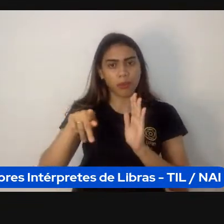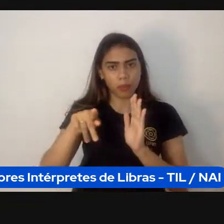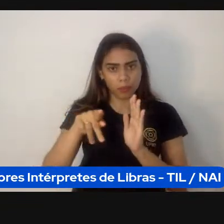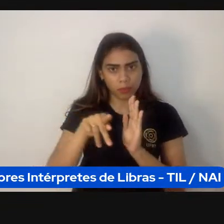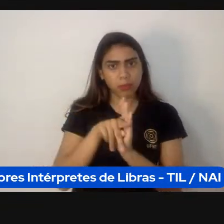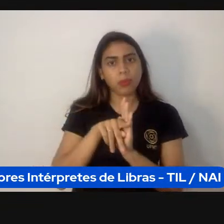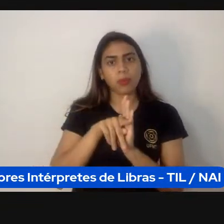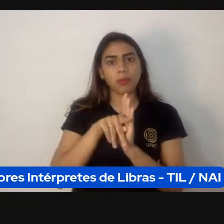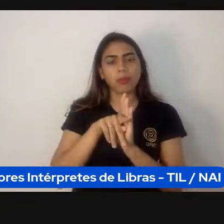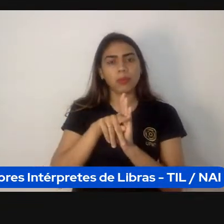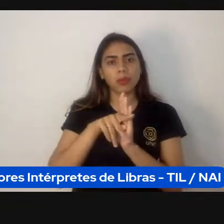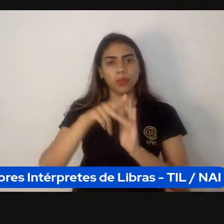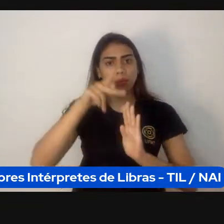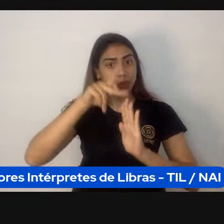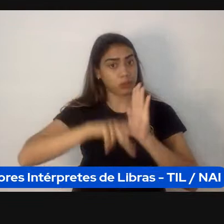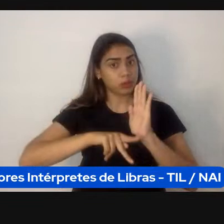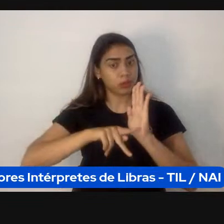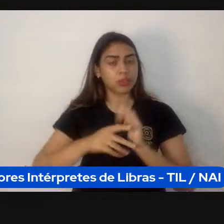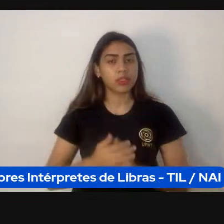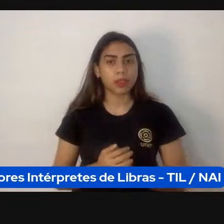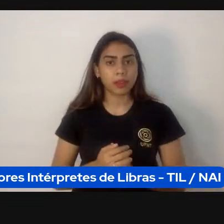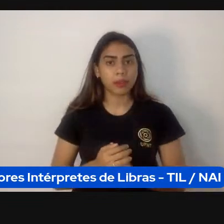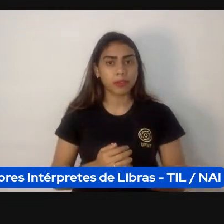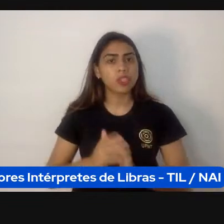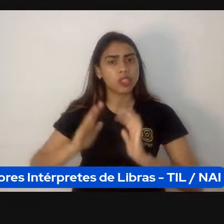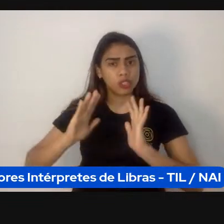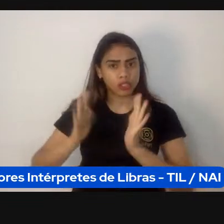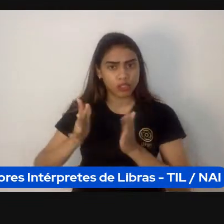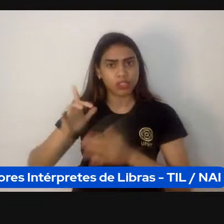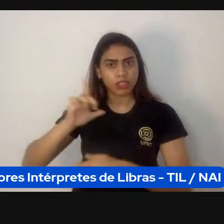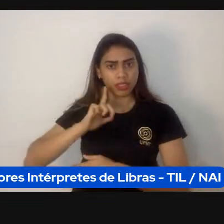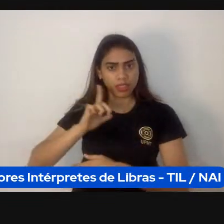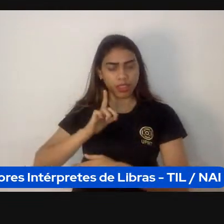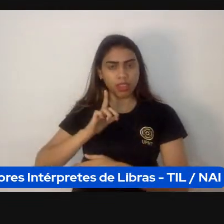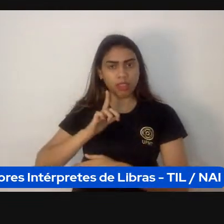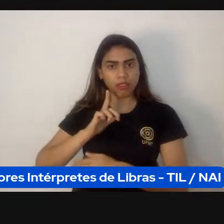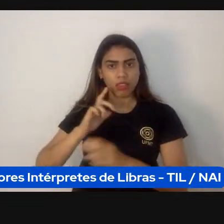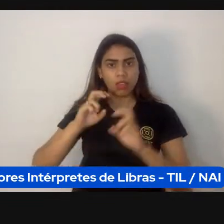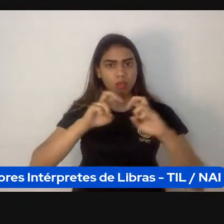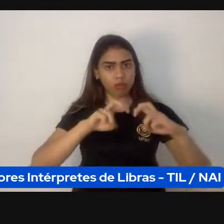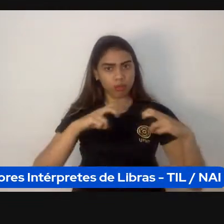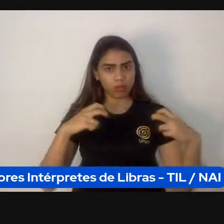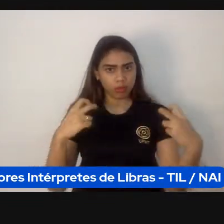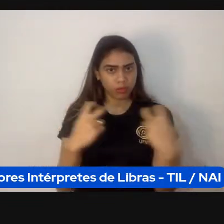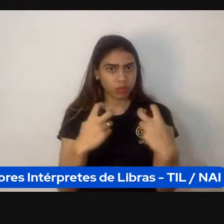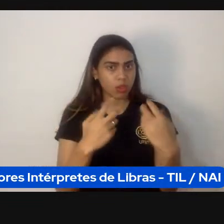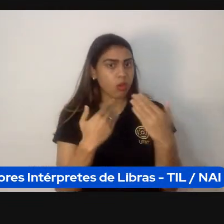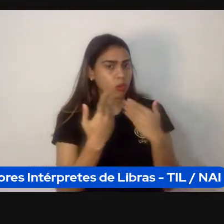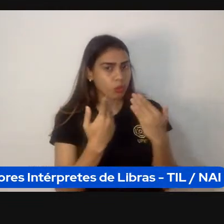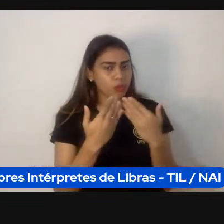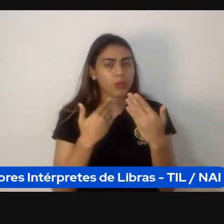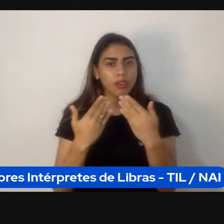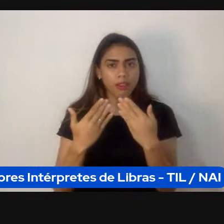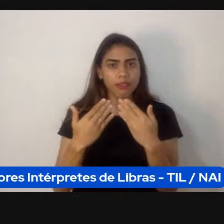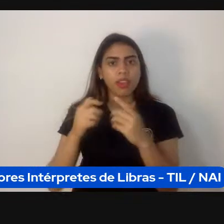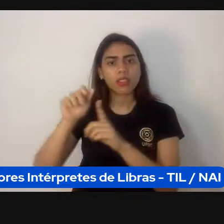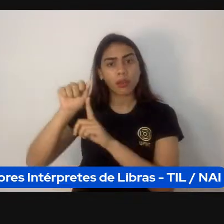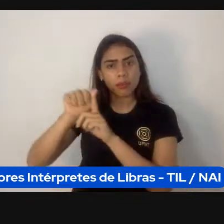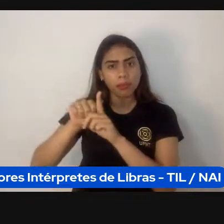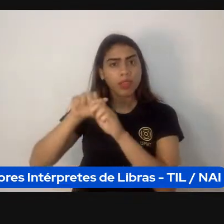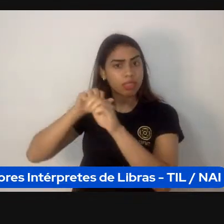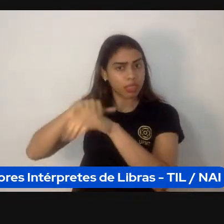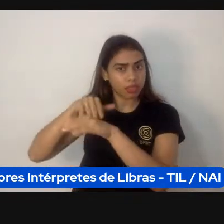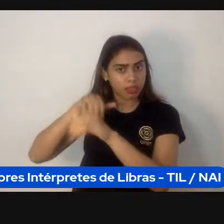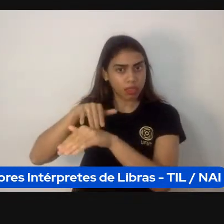que contou com duas rodas de conversas que aconteceram em setembro com acadêmicos da psicologia e outra em novembro com